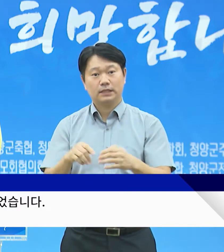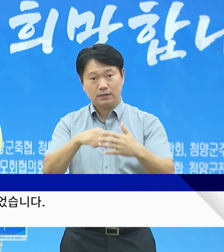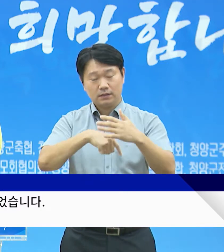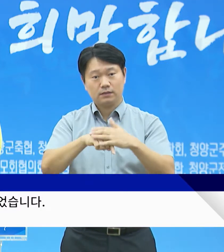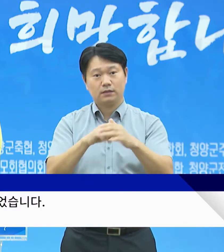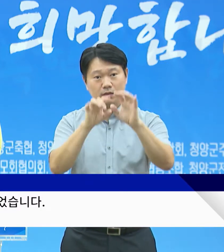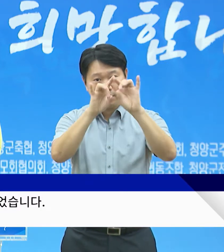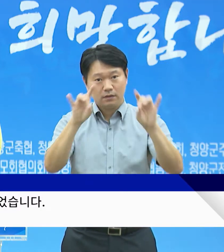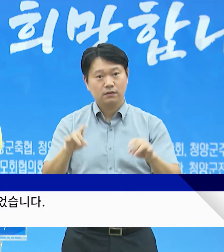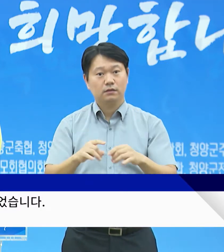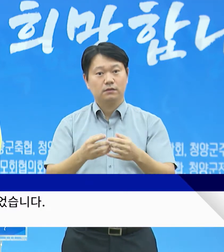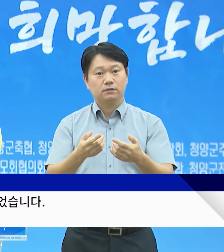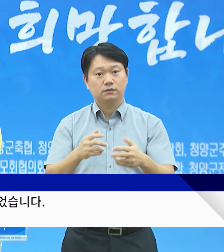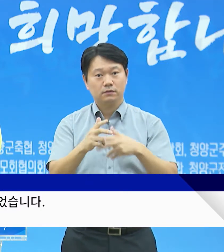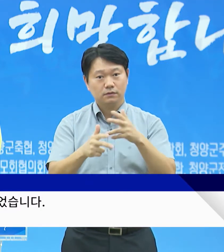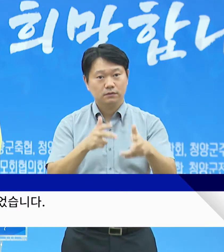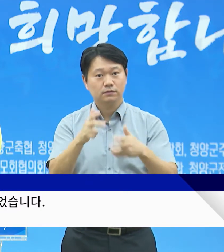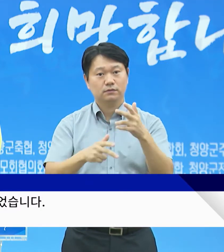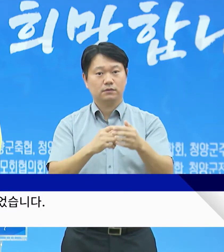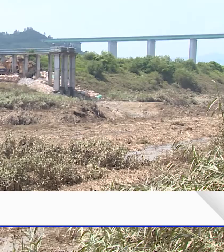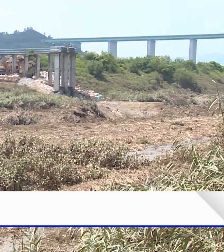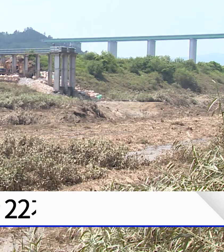사상 최초로 추진하게 되었습니다.